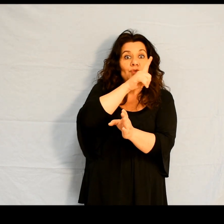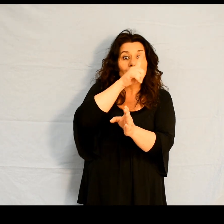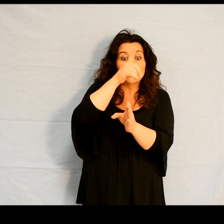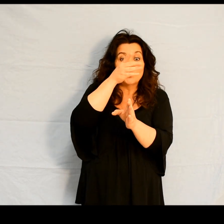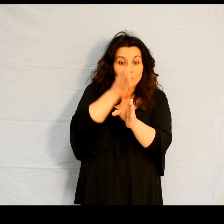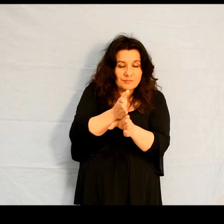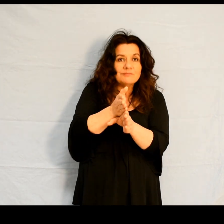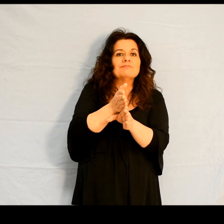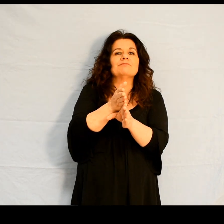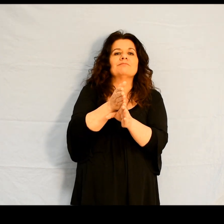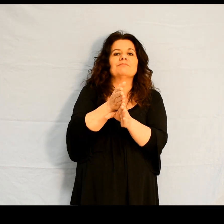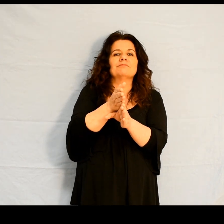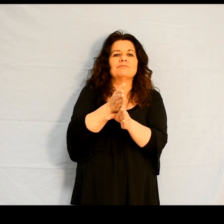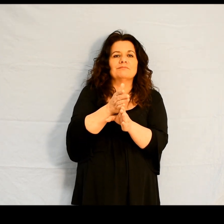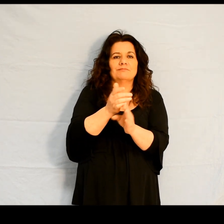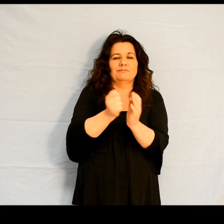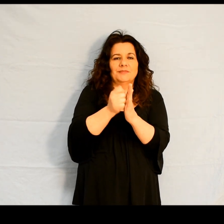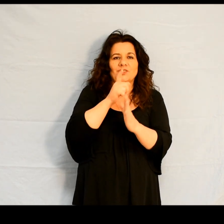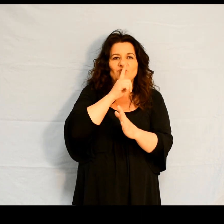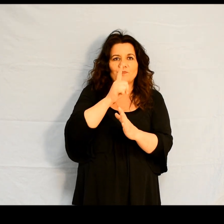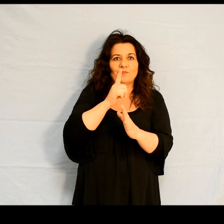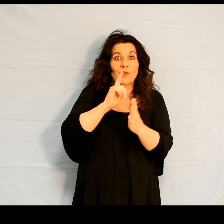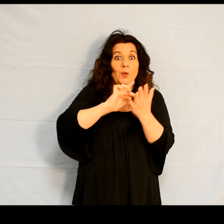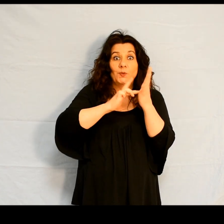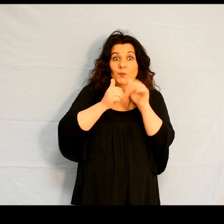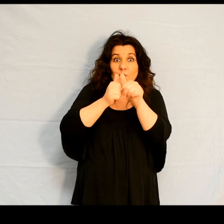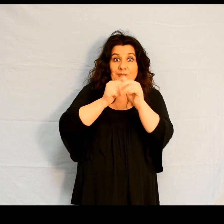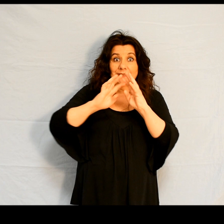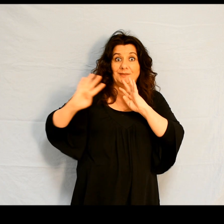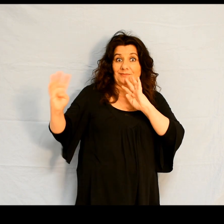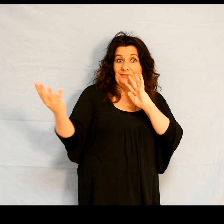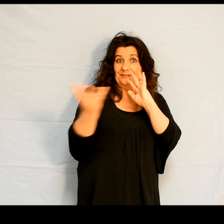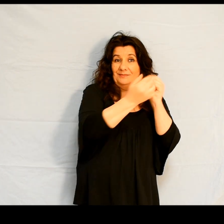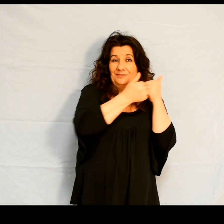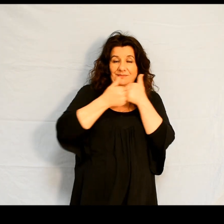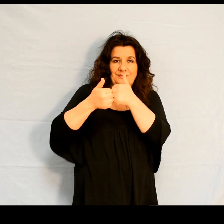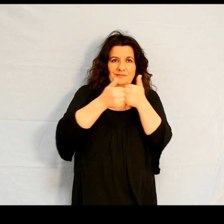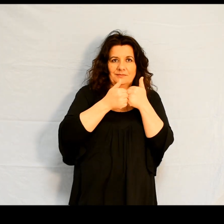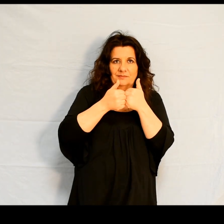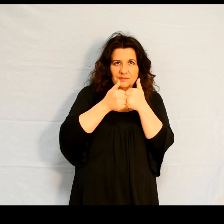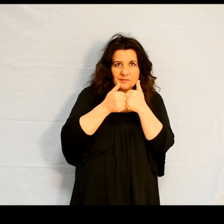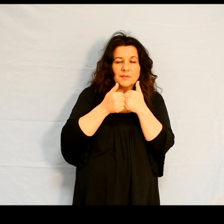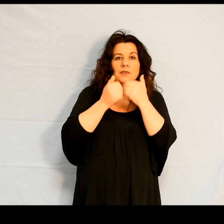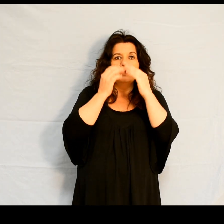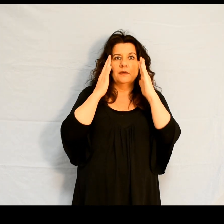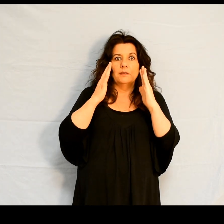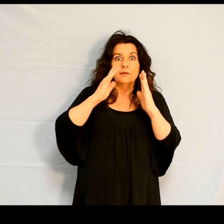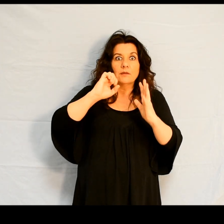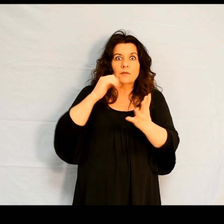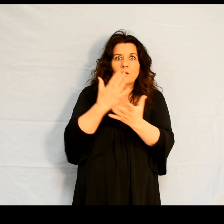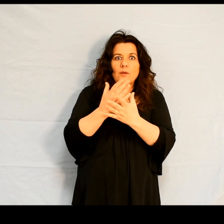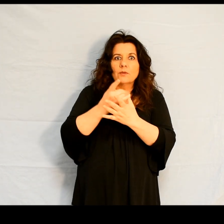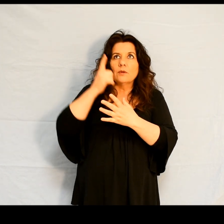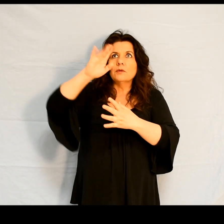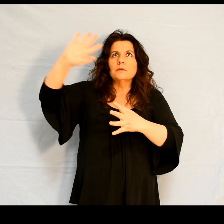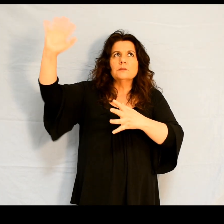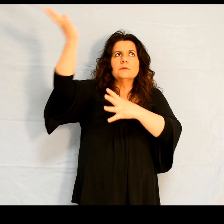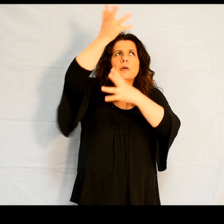Soudain, un bruit survint du ciel, comme un violent coup de vent. La maison où ils étaient assis en